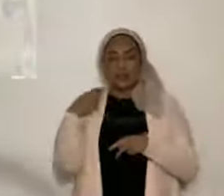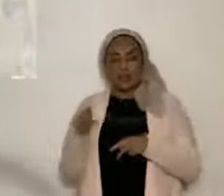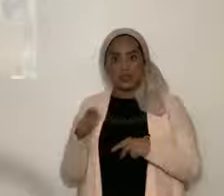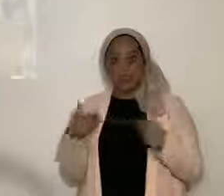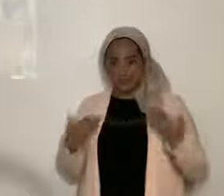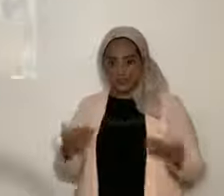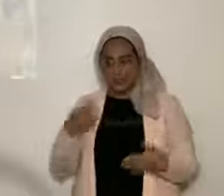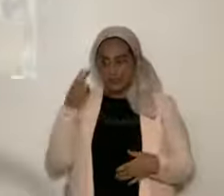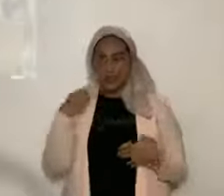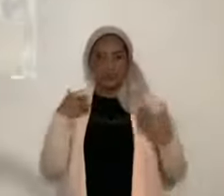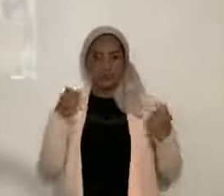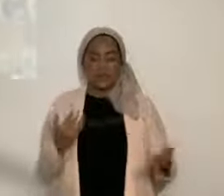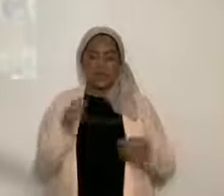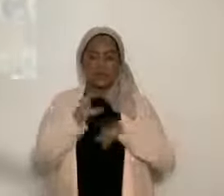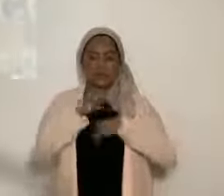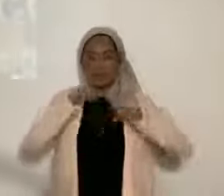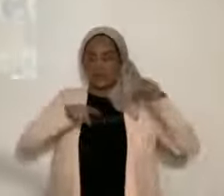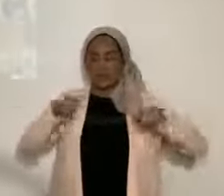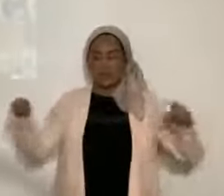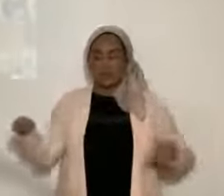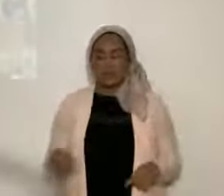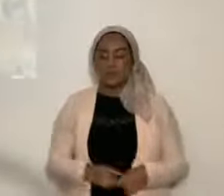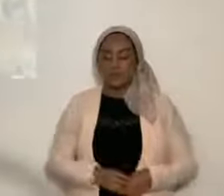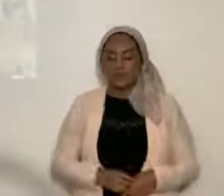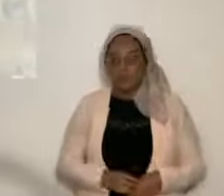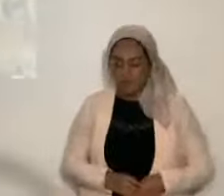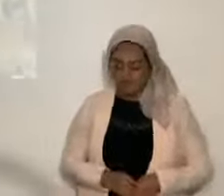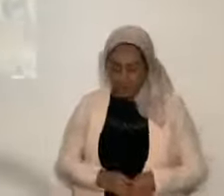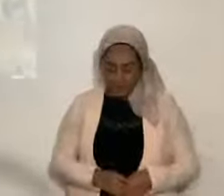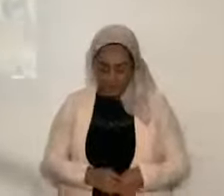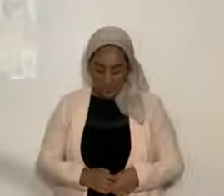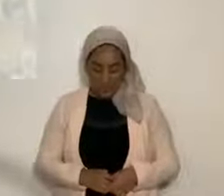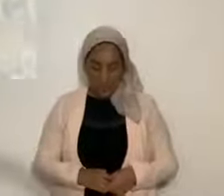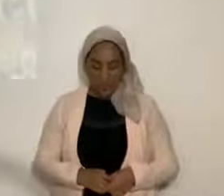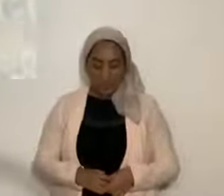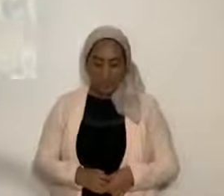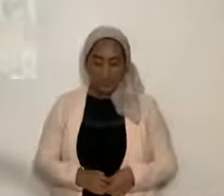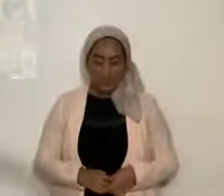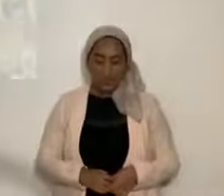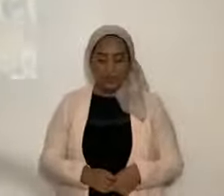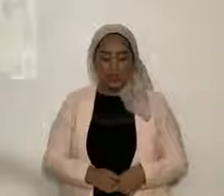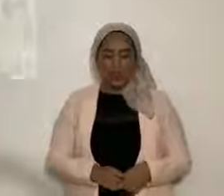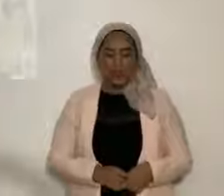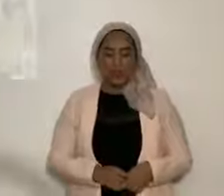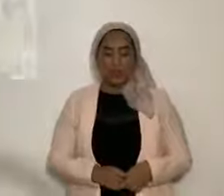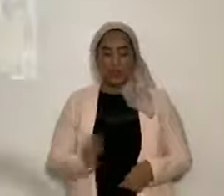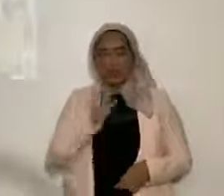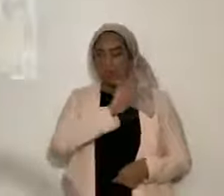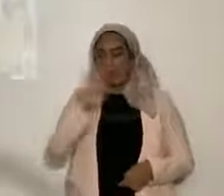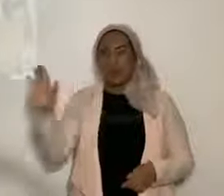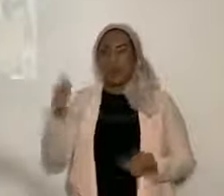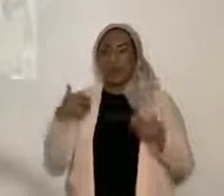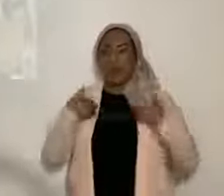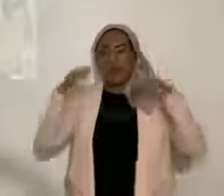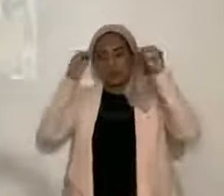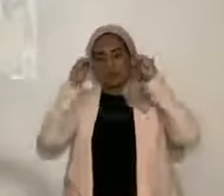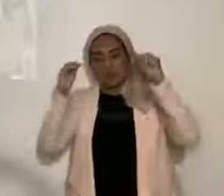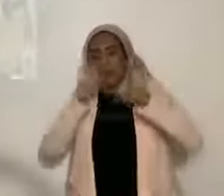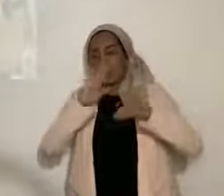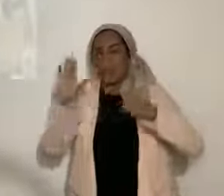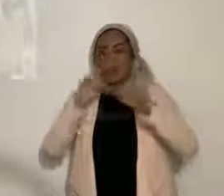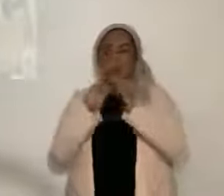hay aquí en México, ya son más, ya llegan como a 40,000 denominaciones diferentes. Cada quien tiene su doctrina y sus